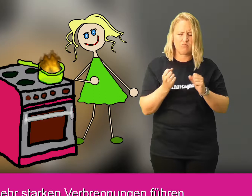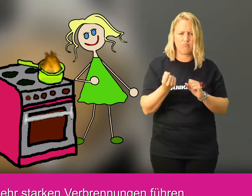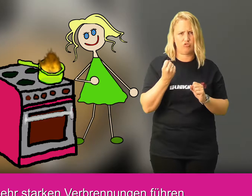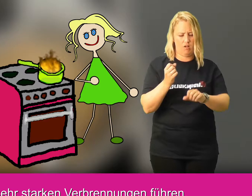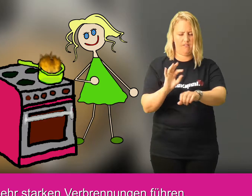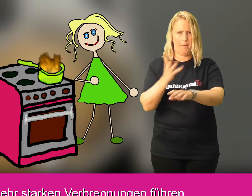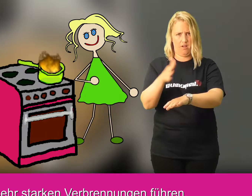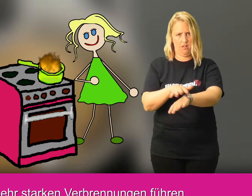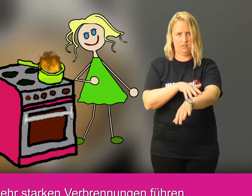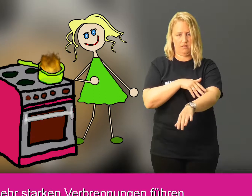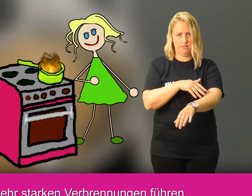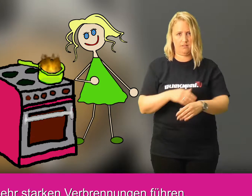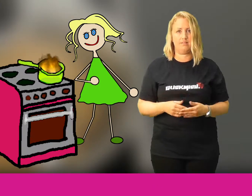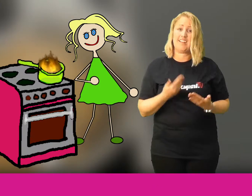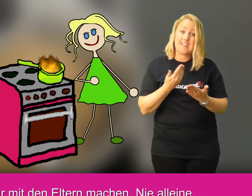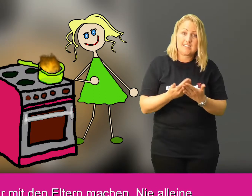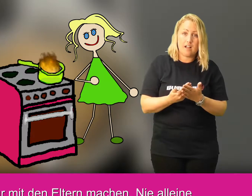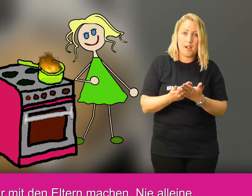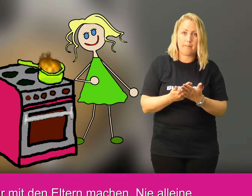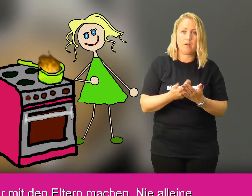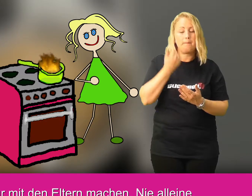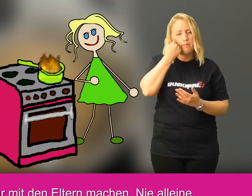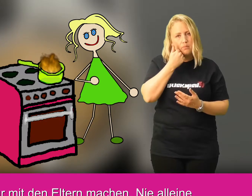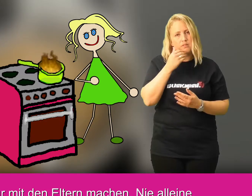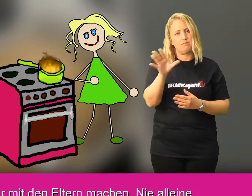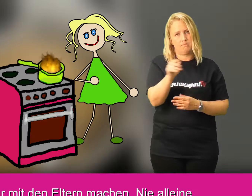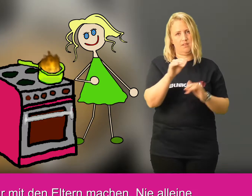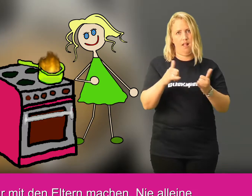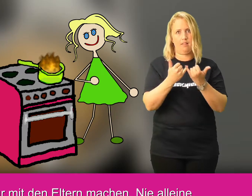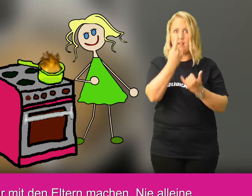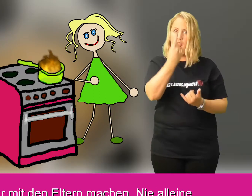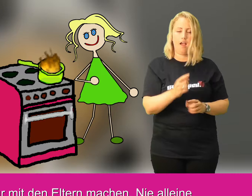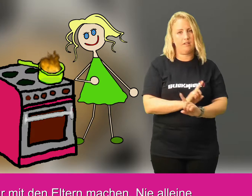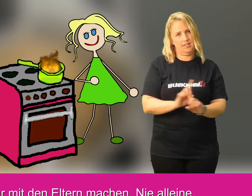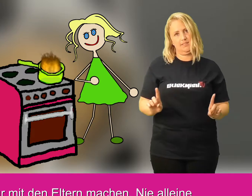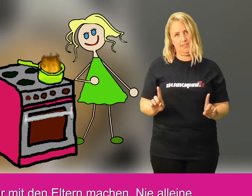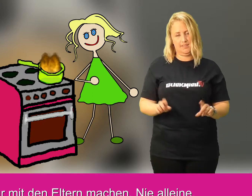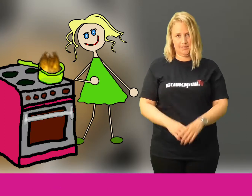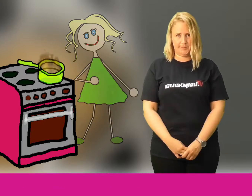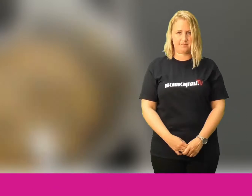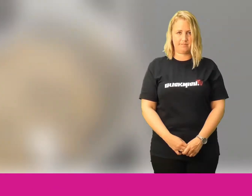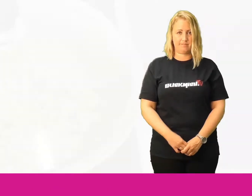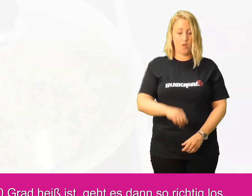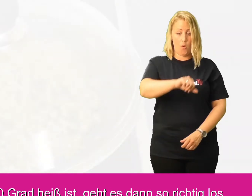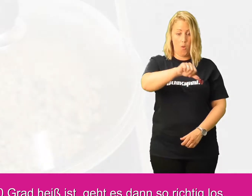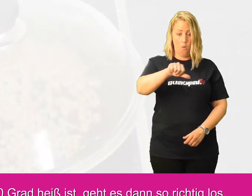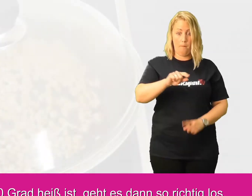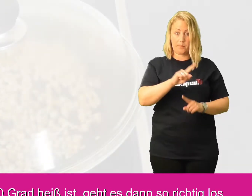zu sehr starken verbrennungen führen also immer nur mit den eltern machen nie alleine wenn das öl